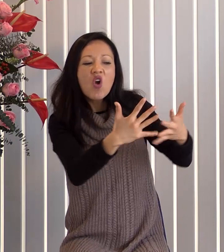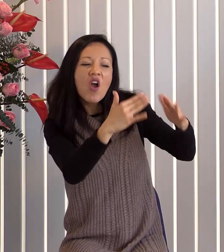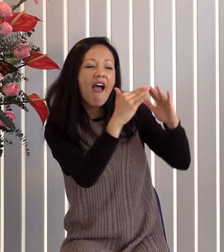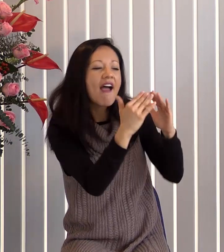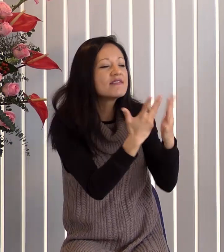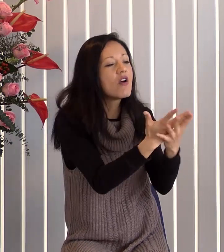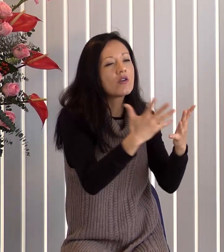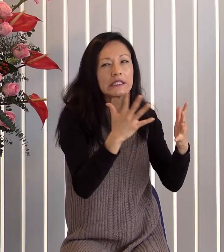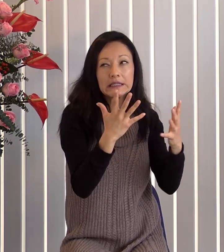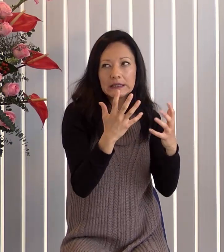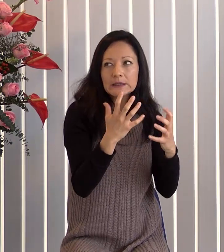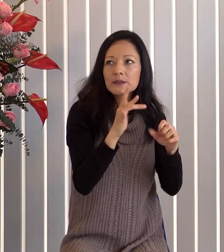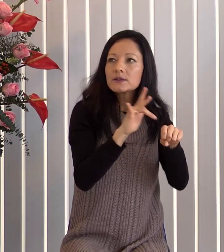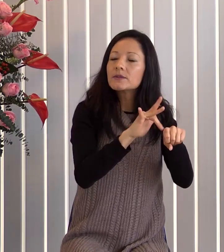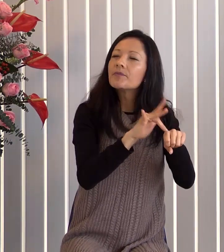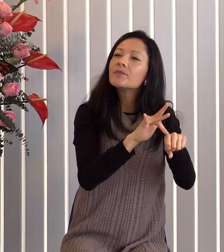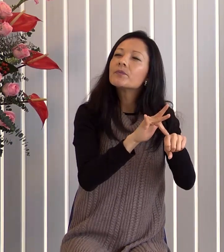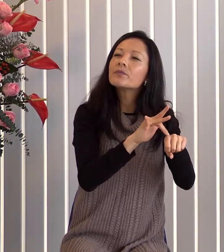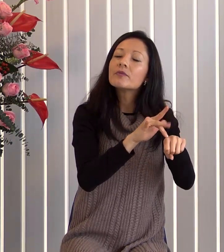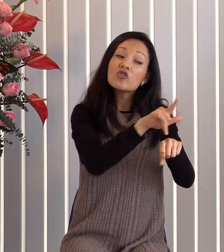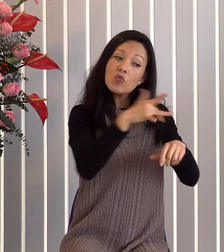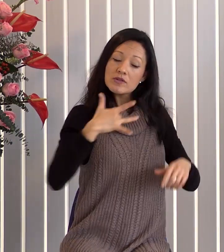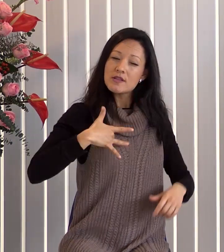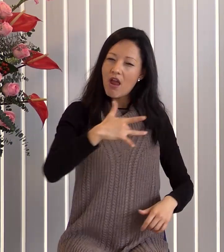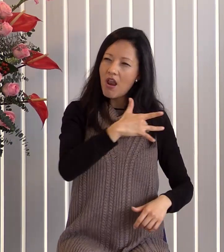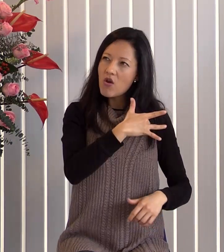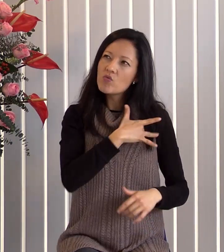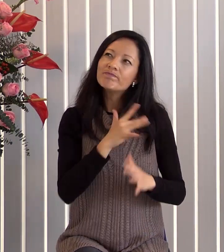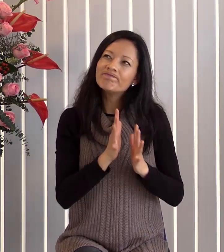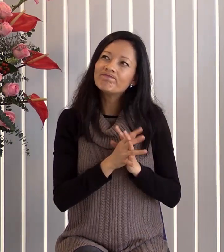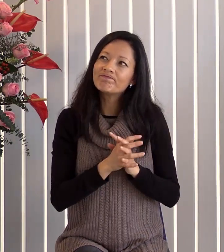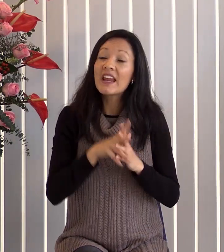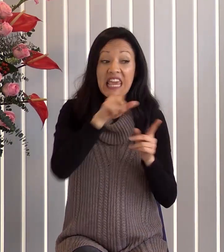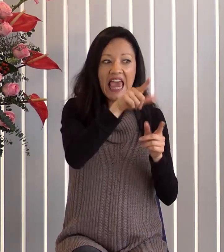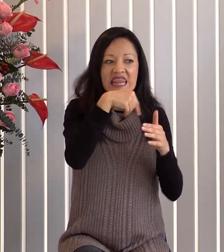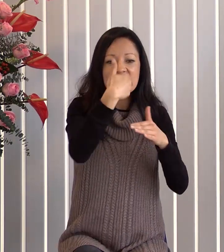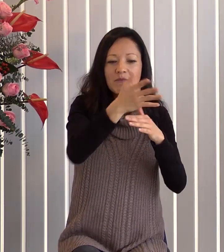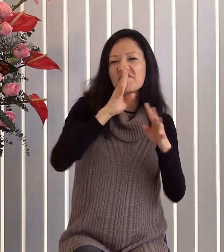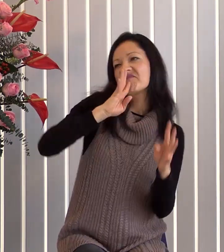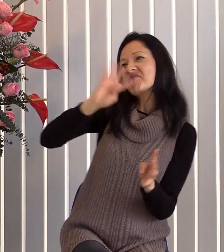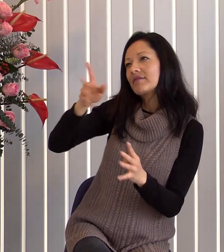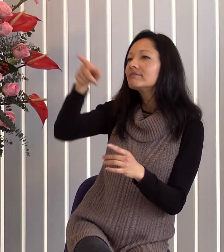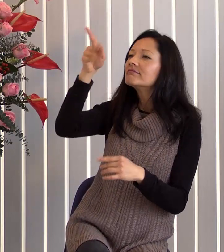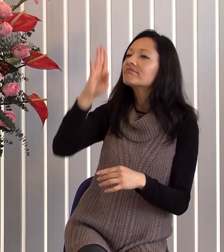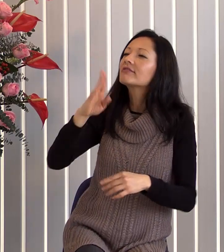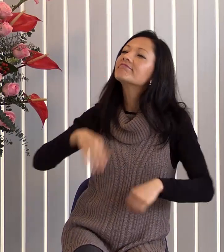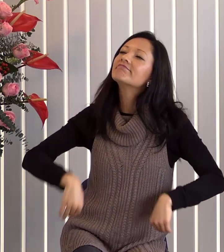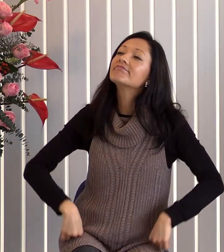bienes, con su salud, y verás que te va a maldecir.